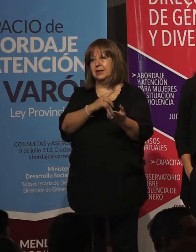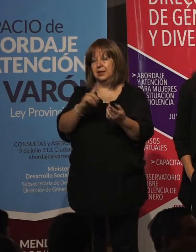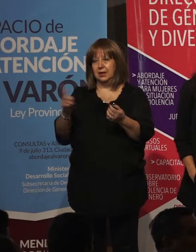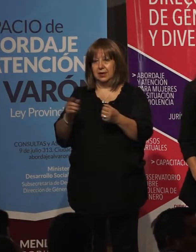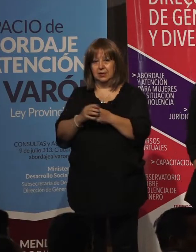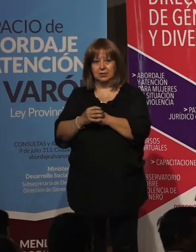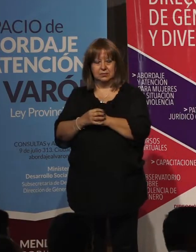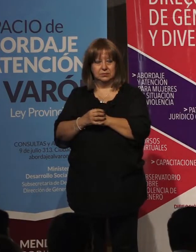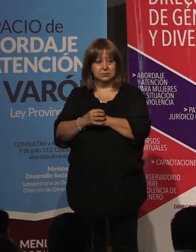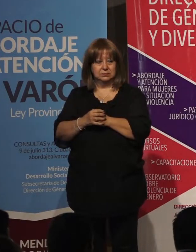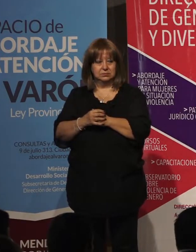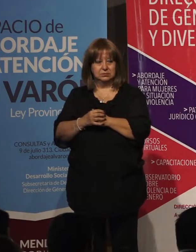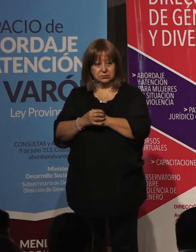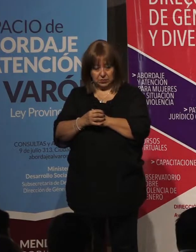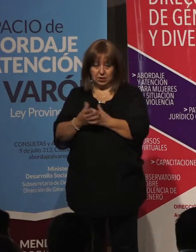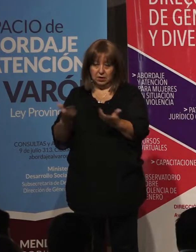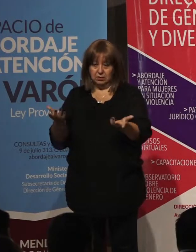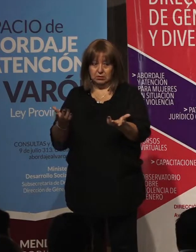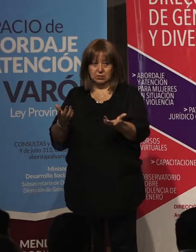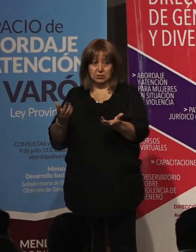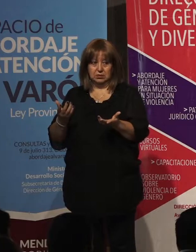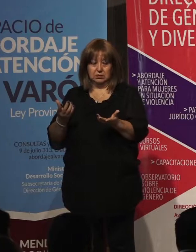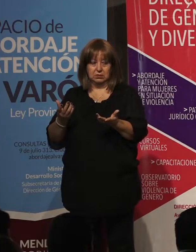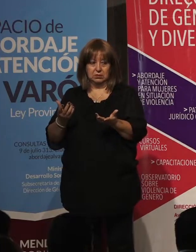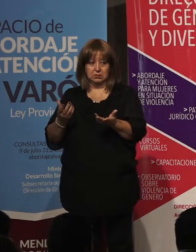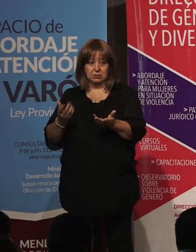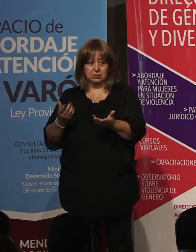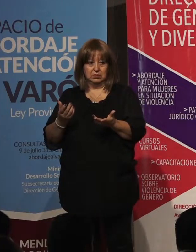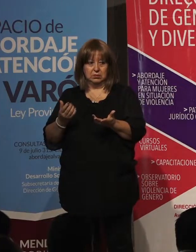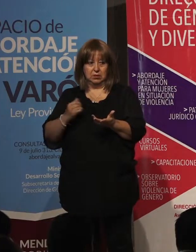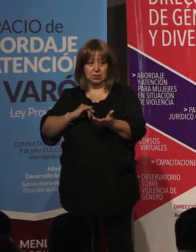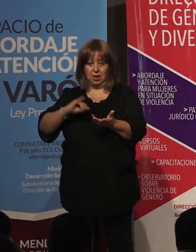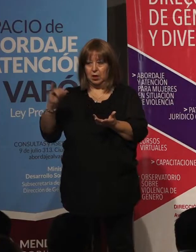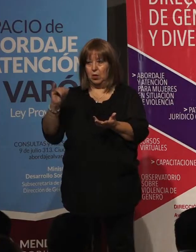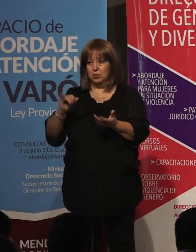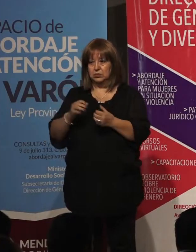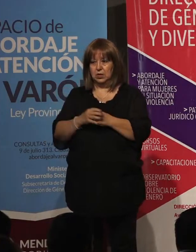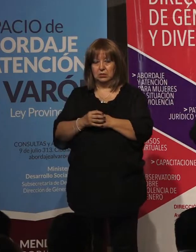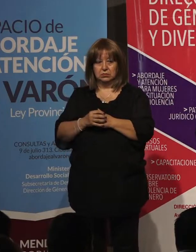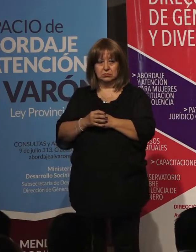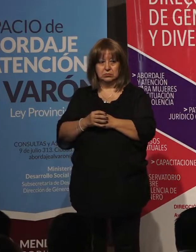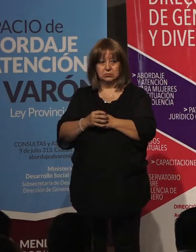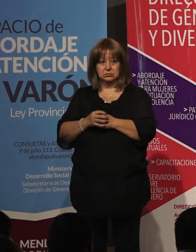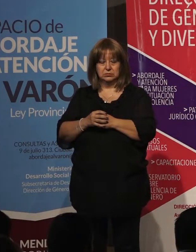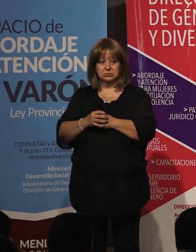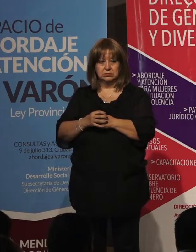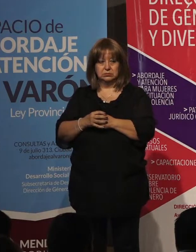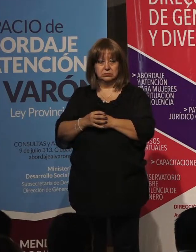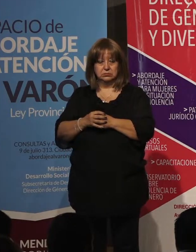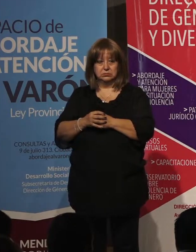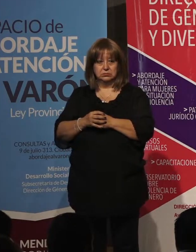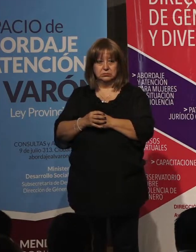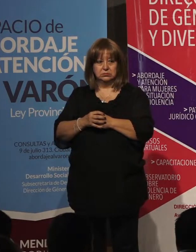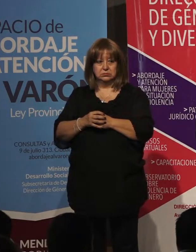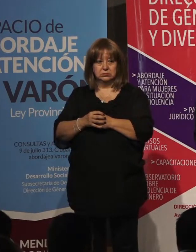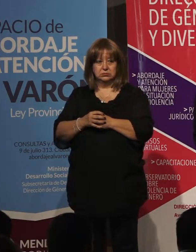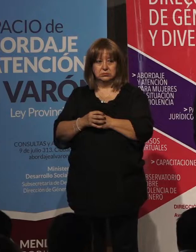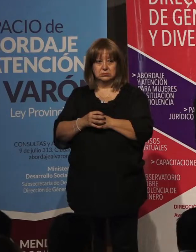caso? En ese caso le tienen que tomar la denuncia. Esa es la realidad. No, se puede. Se puede a mi casa y la llevo a mi casa.